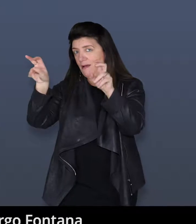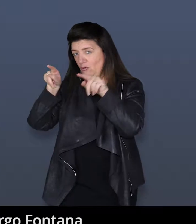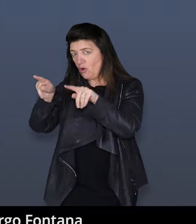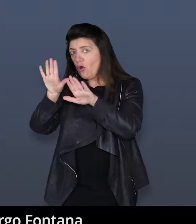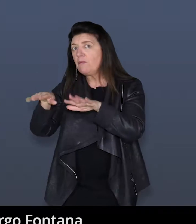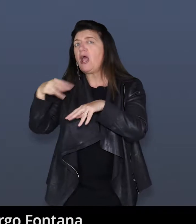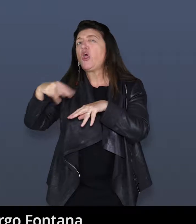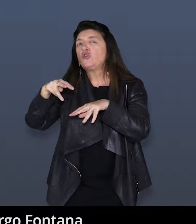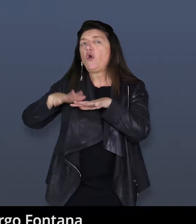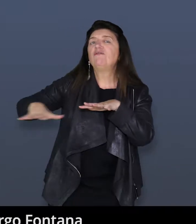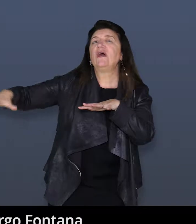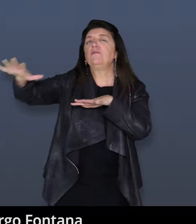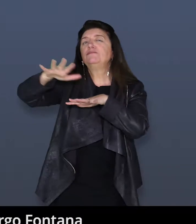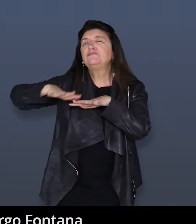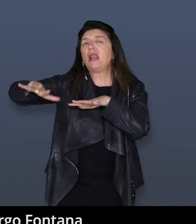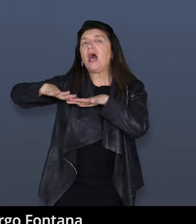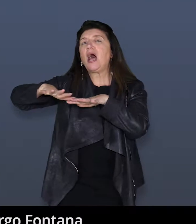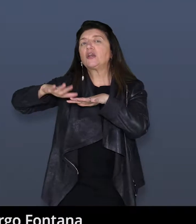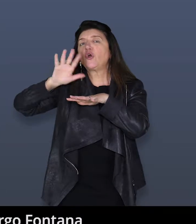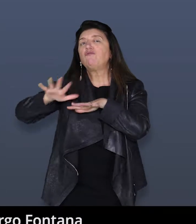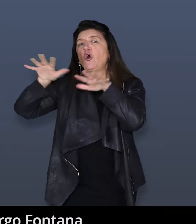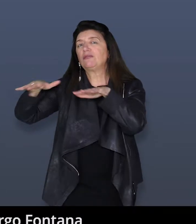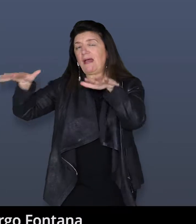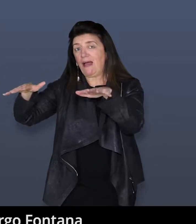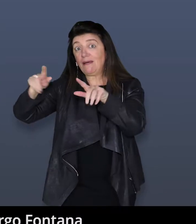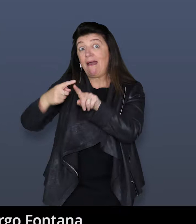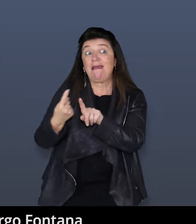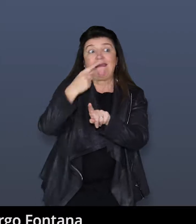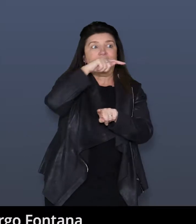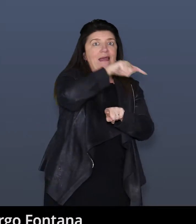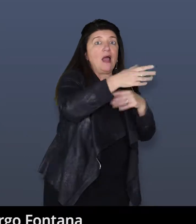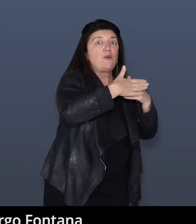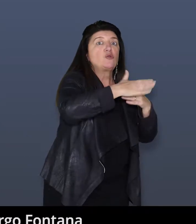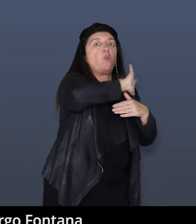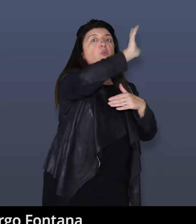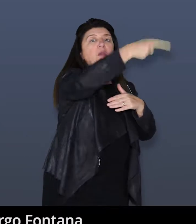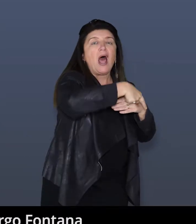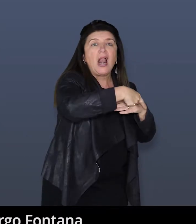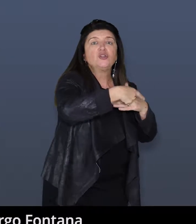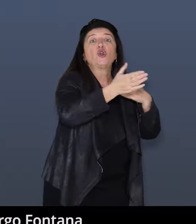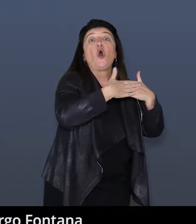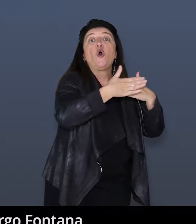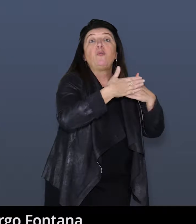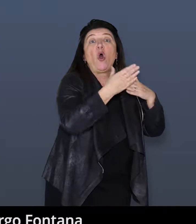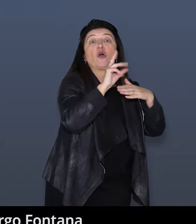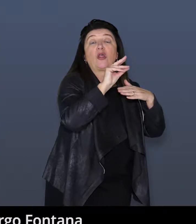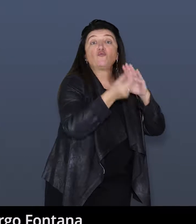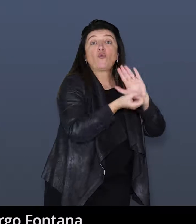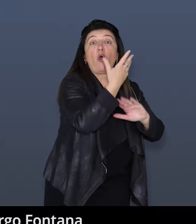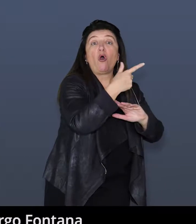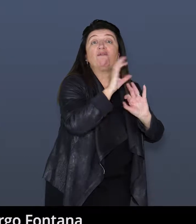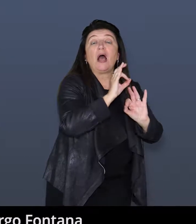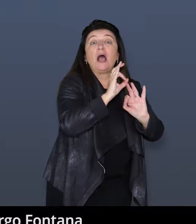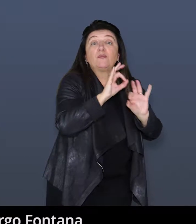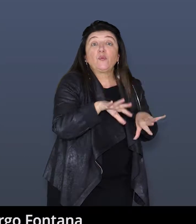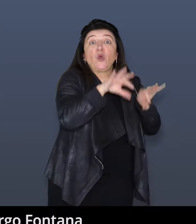Porta Vecchia, nei pressi di Largo Fontana, e Porta Nuova, all'imbocco di